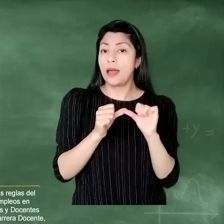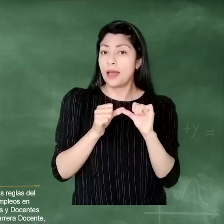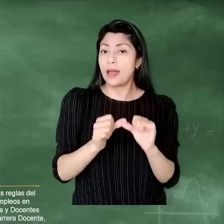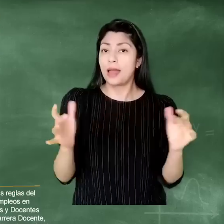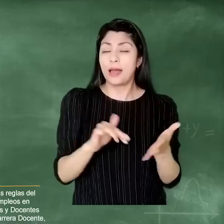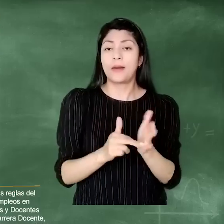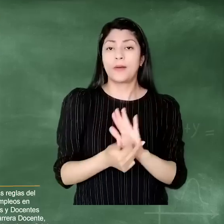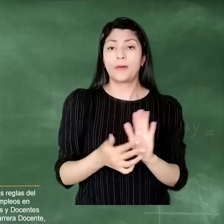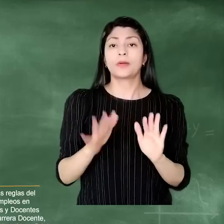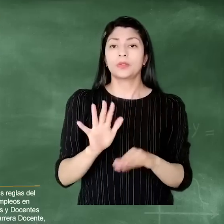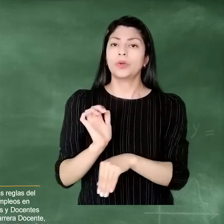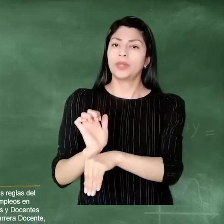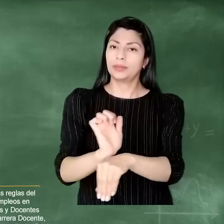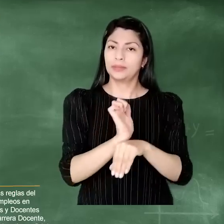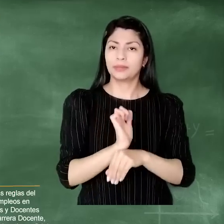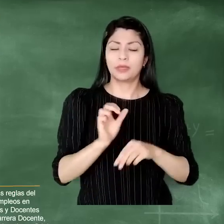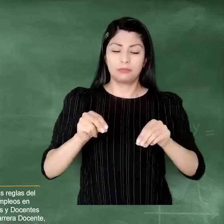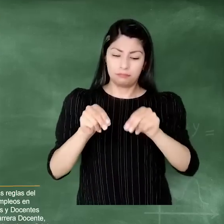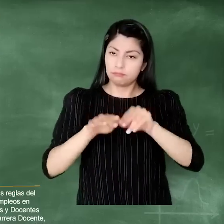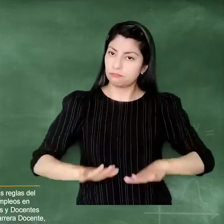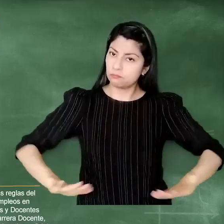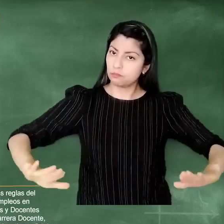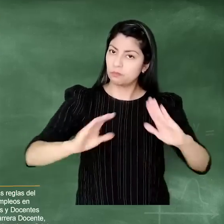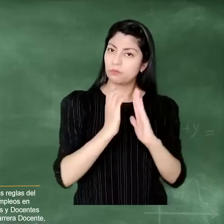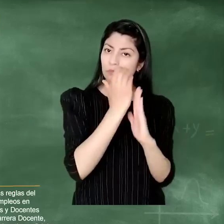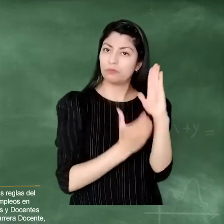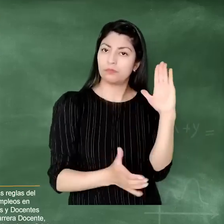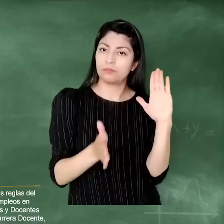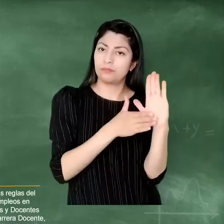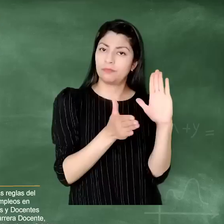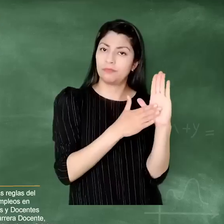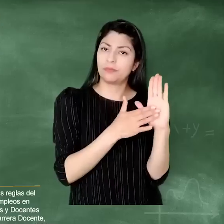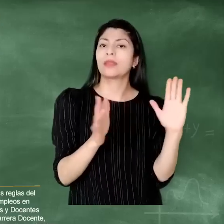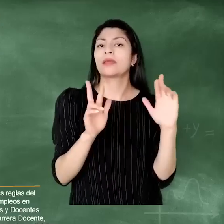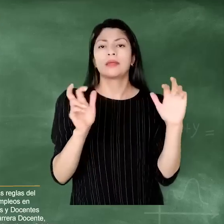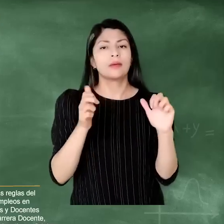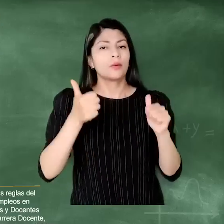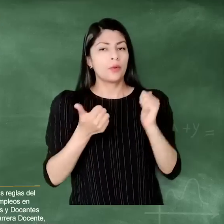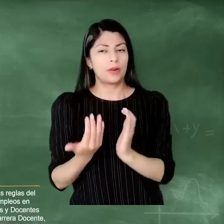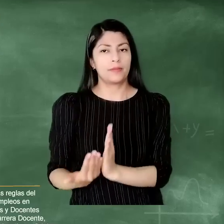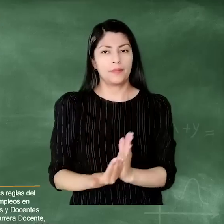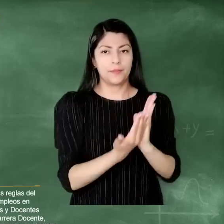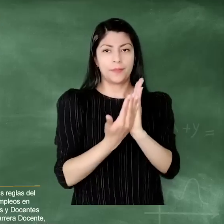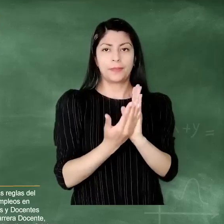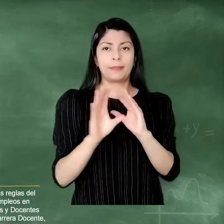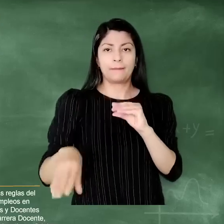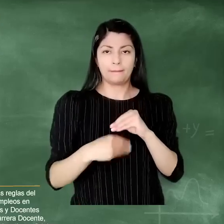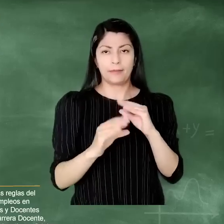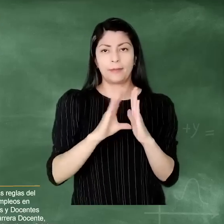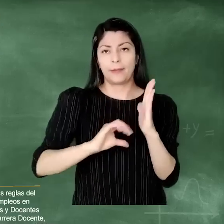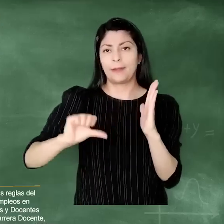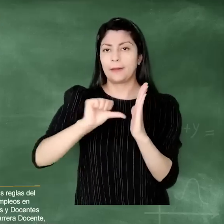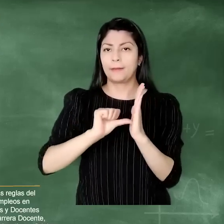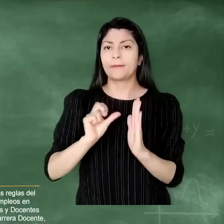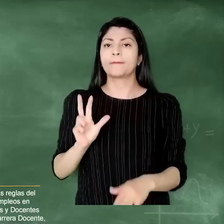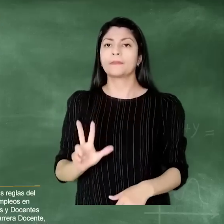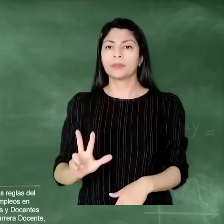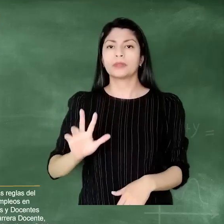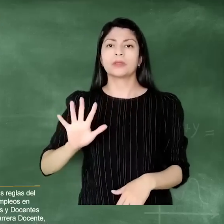la lista de elegibles vigente de la respectiva entidad territorial certificada en educación.